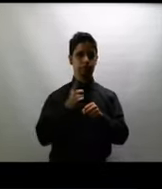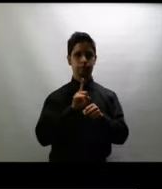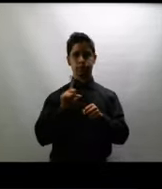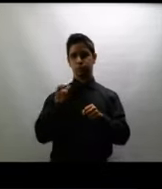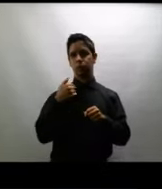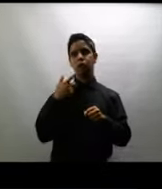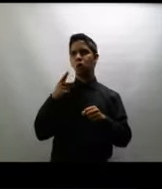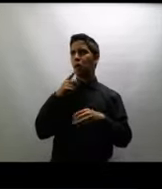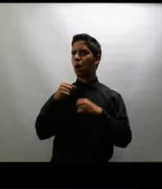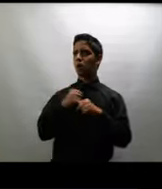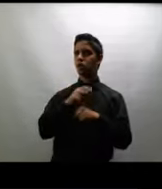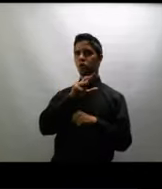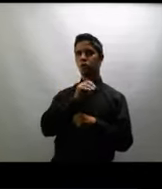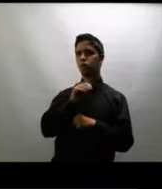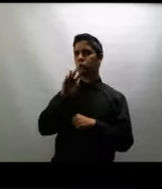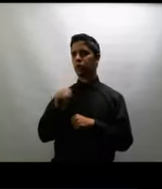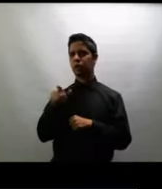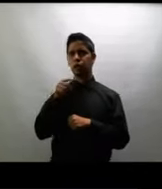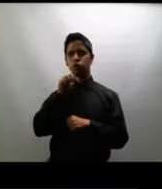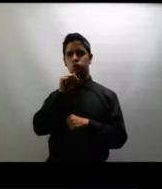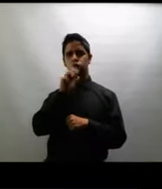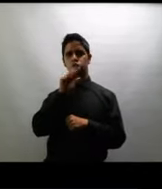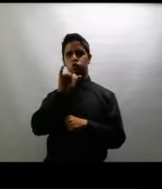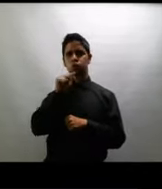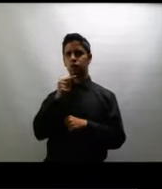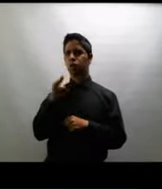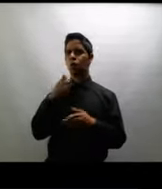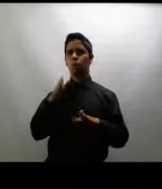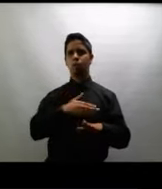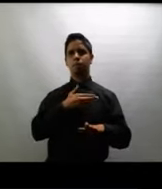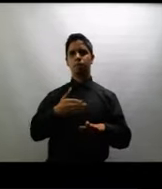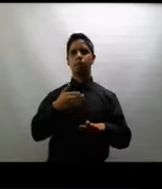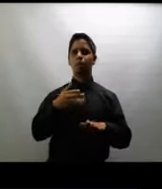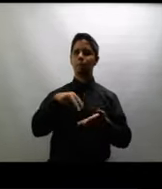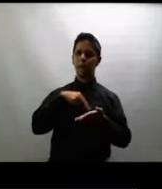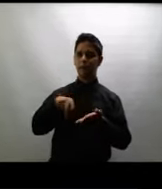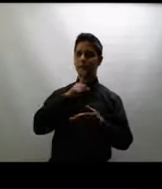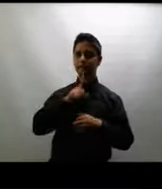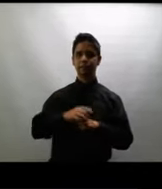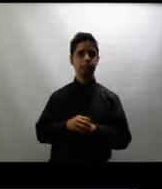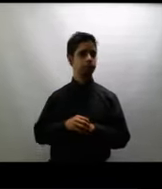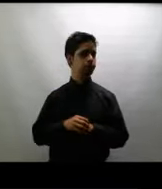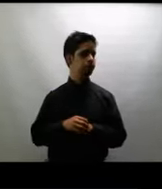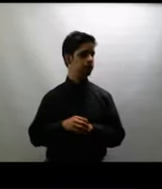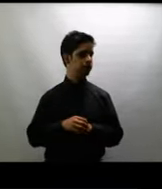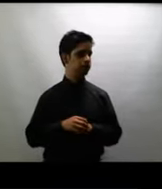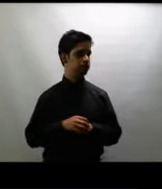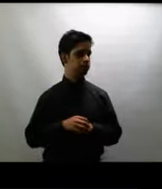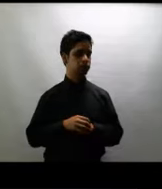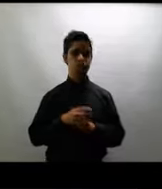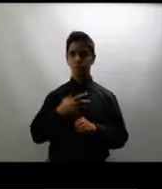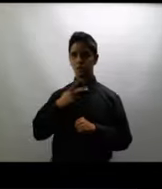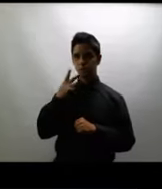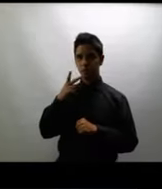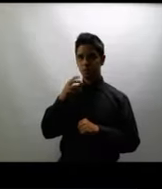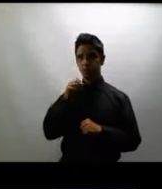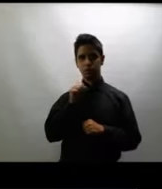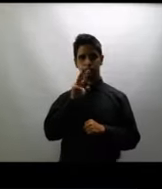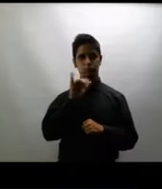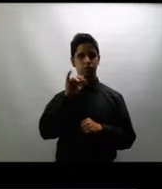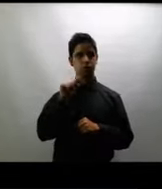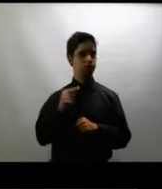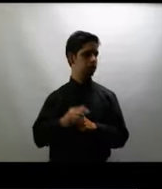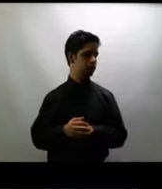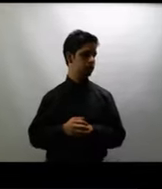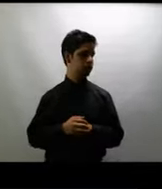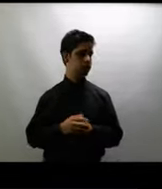años 40, 50 era un baile. Ajá. Y era. Entonces yo estoy así y lo veo, yo. Y entonces